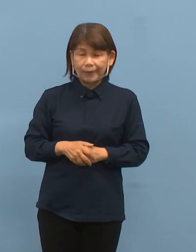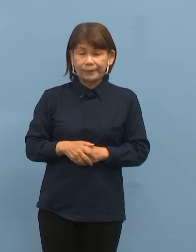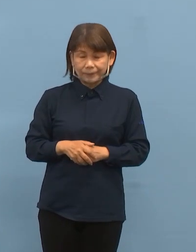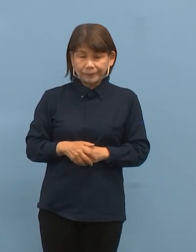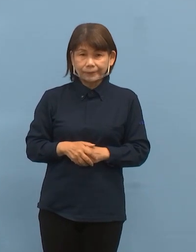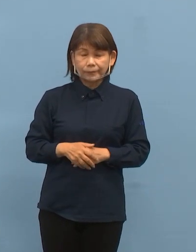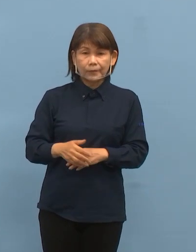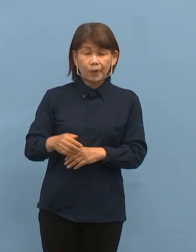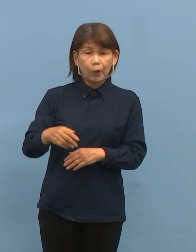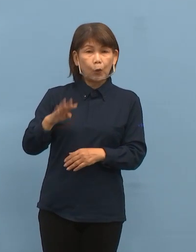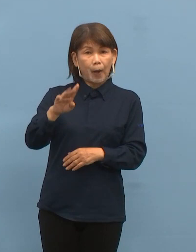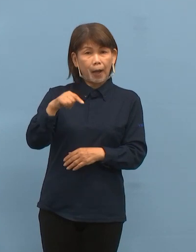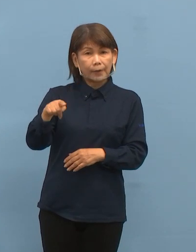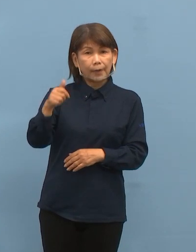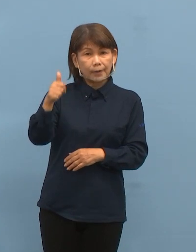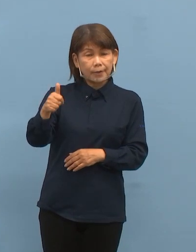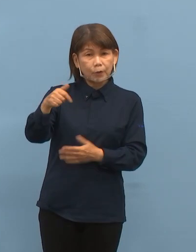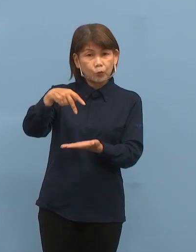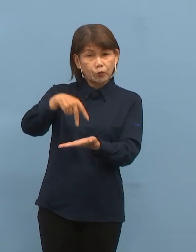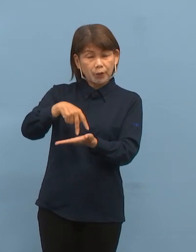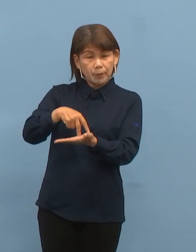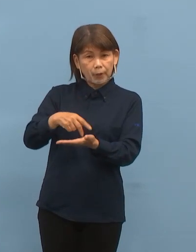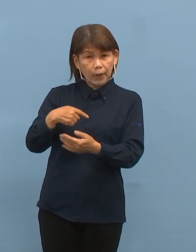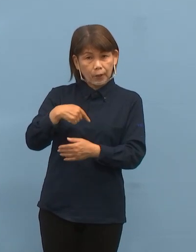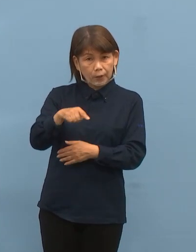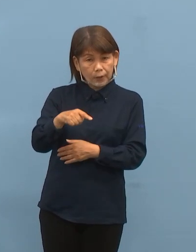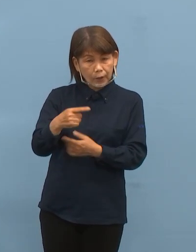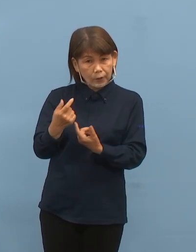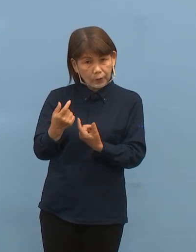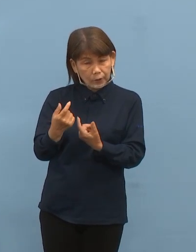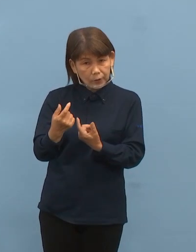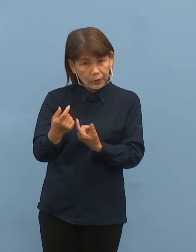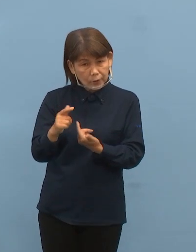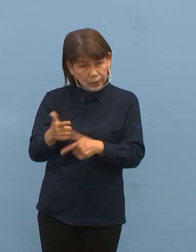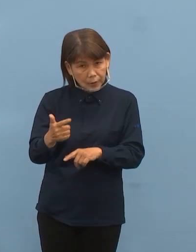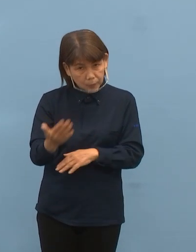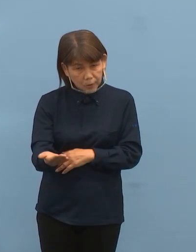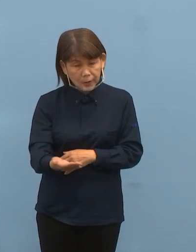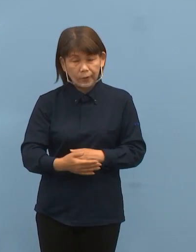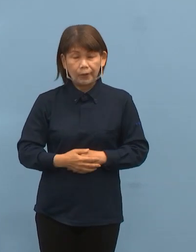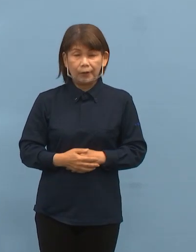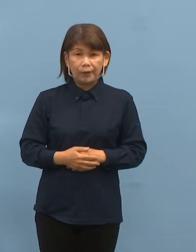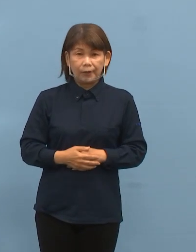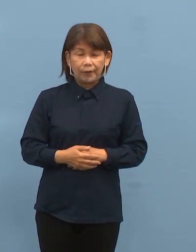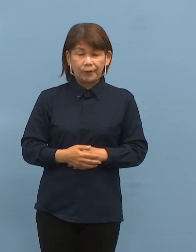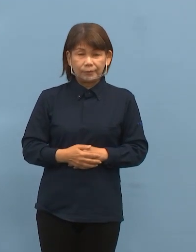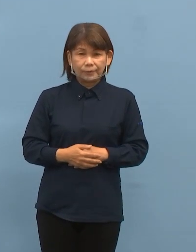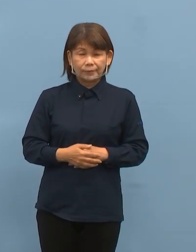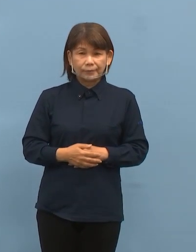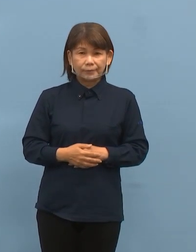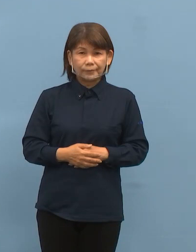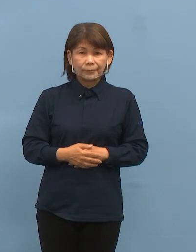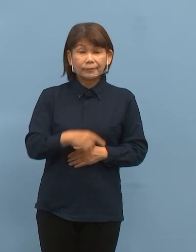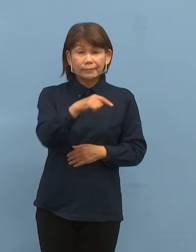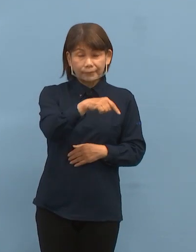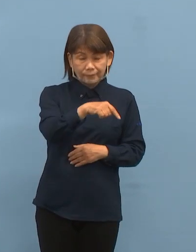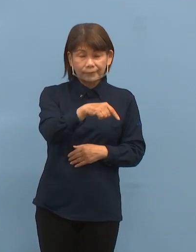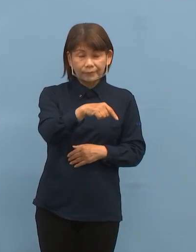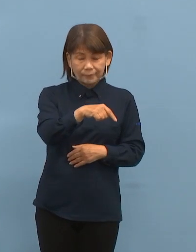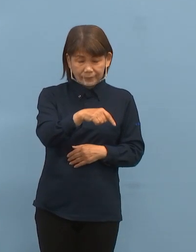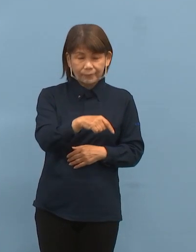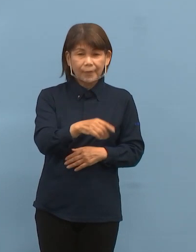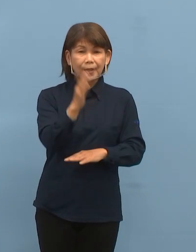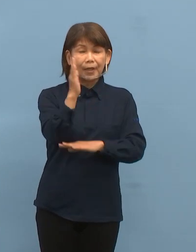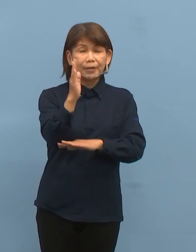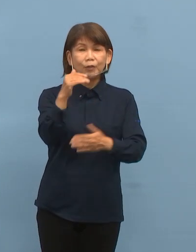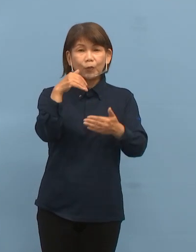知事として行かれたんじゃないんですか。 政権与党としてですね、しっかりと演説の中でもお話